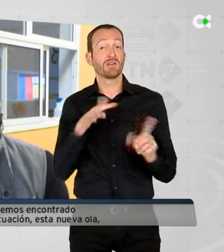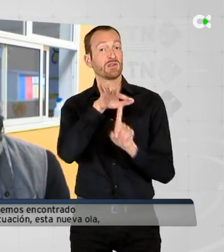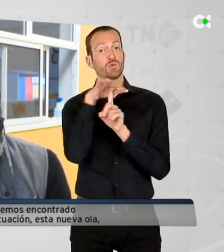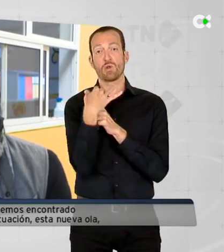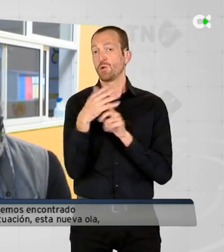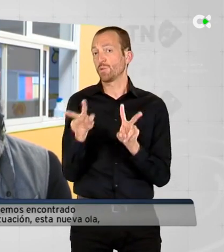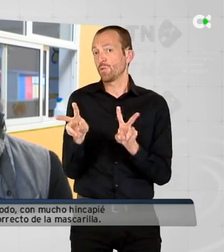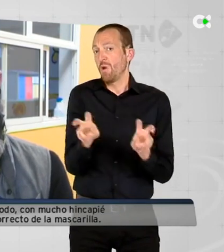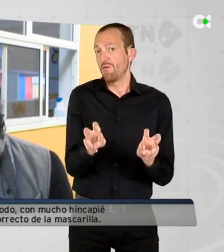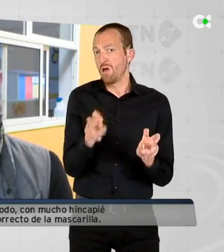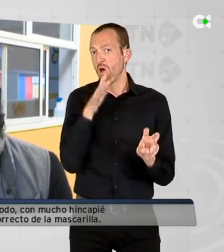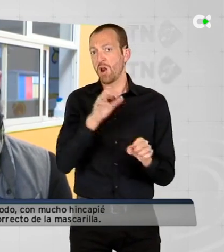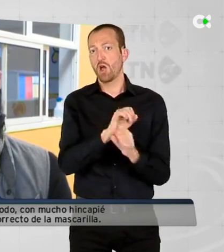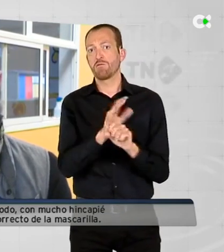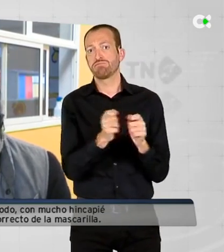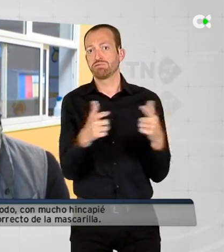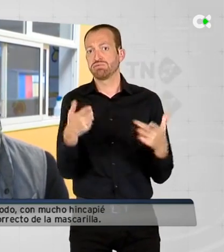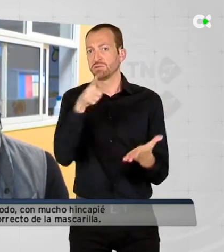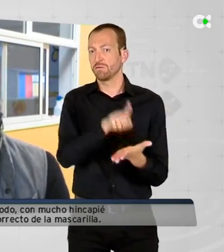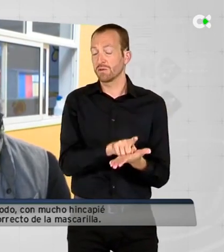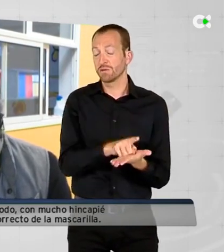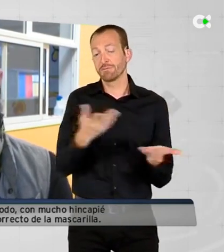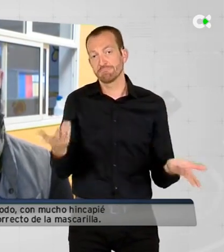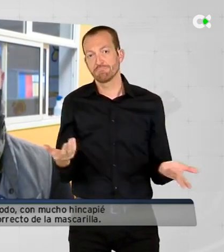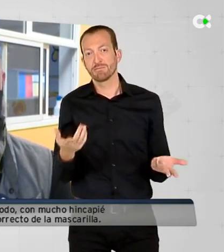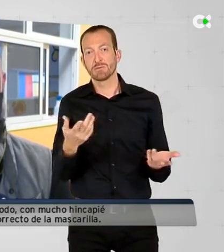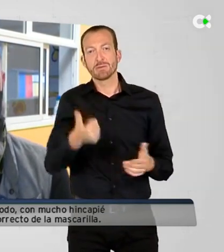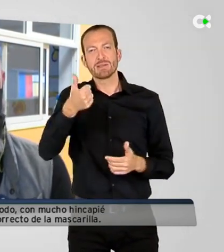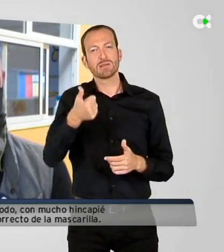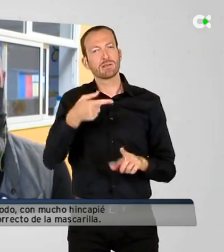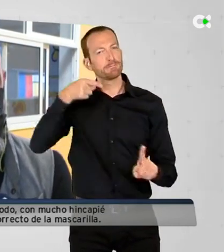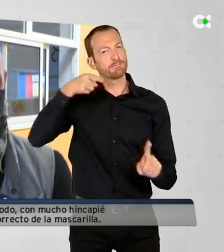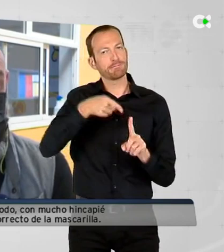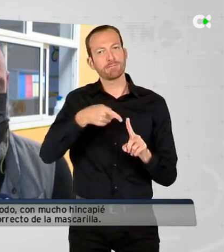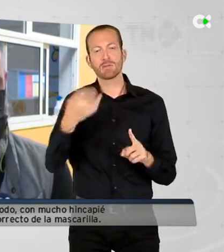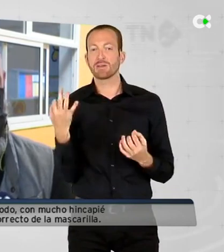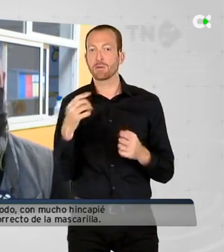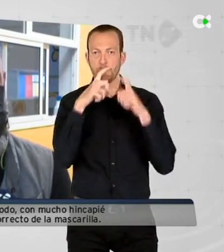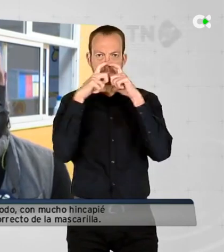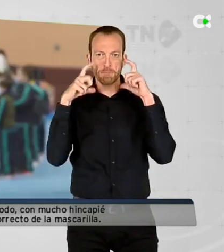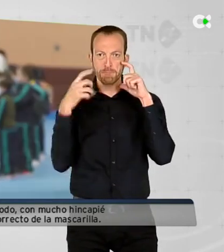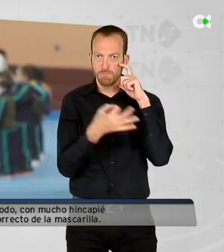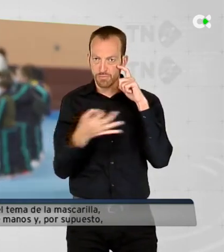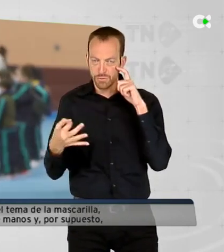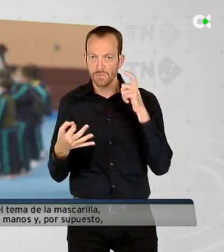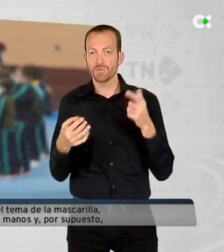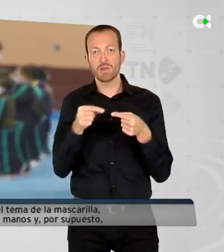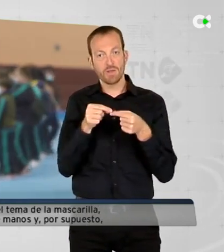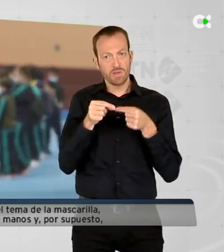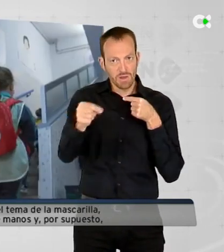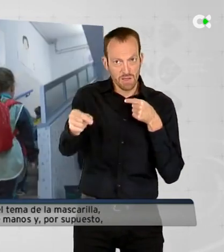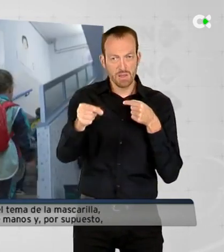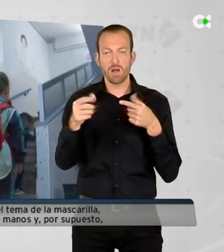situación, con esta nueva ola, pero sobre todo, pues mucho hincapié en el uso correcto de las mascarillas. Distancia,